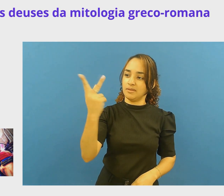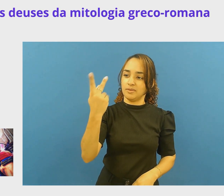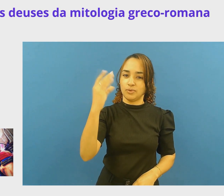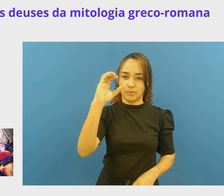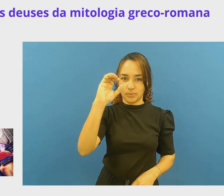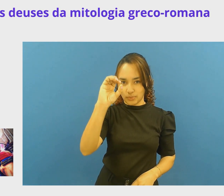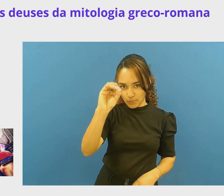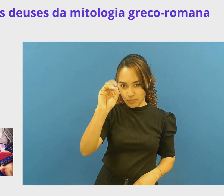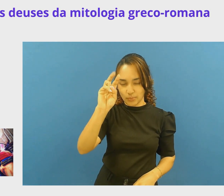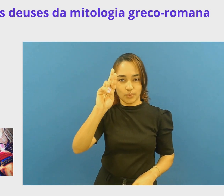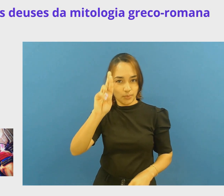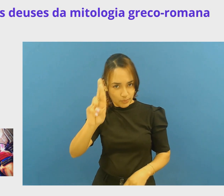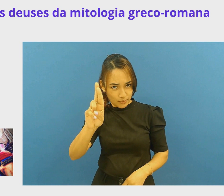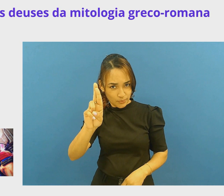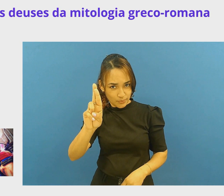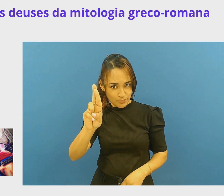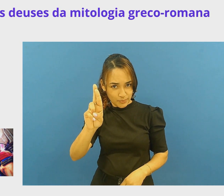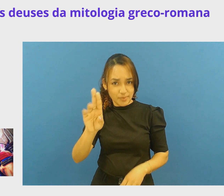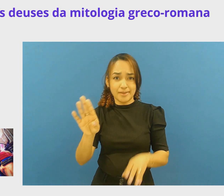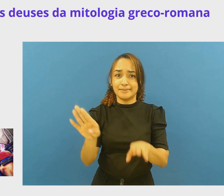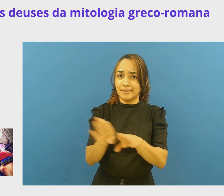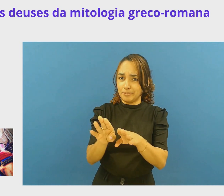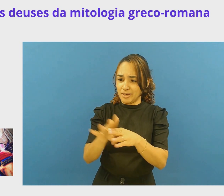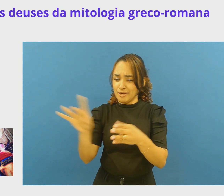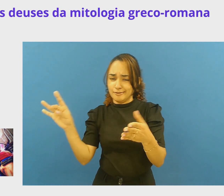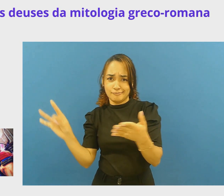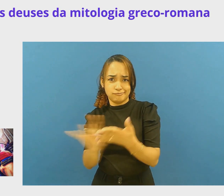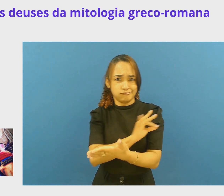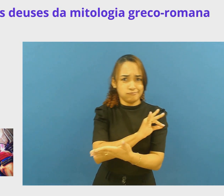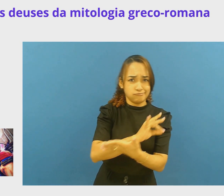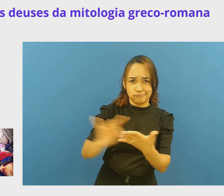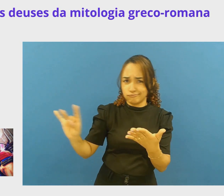Talvez você se lembre do filme Thor.